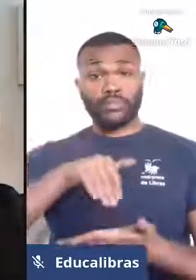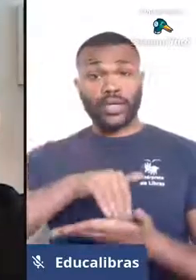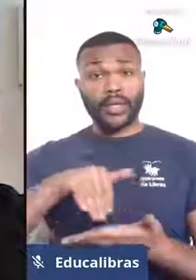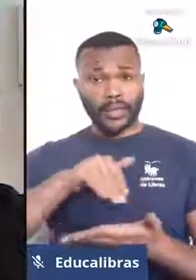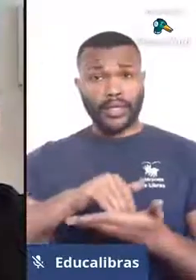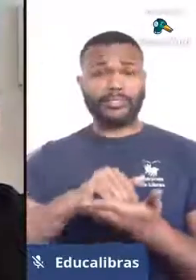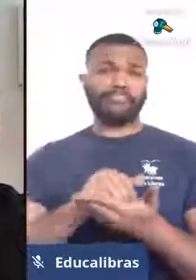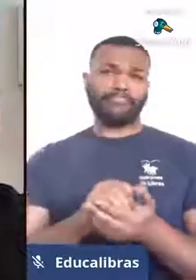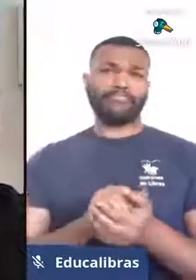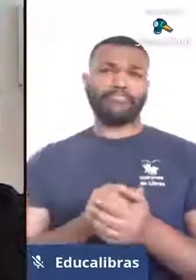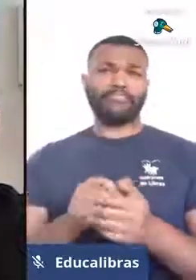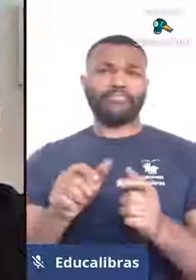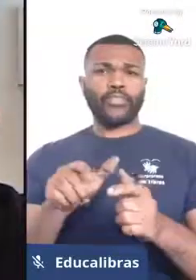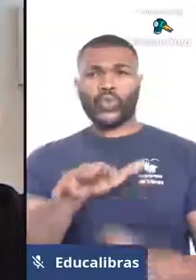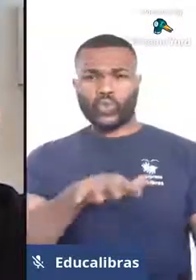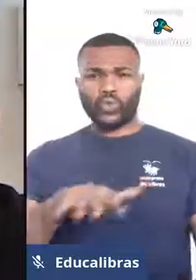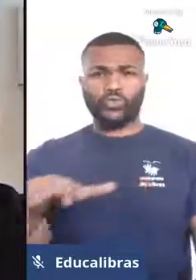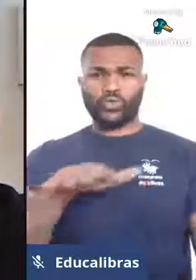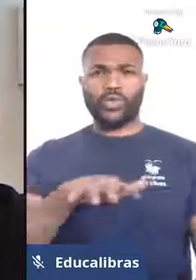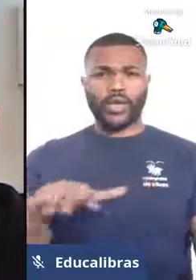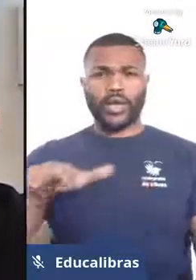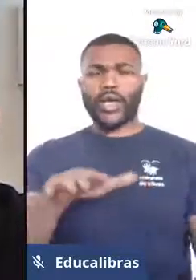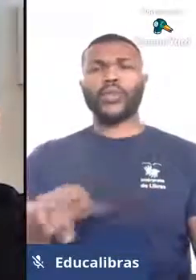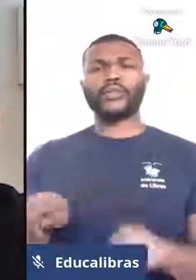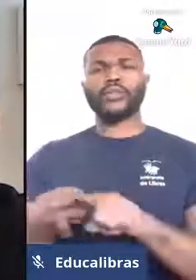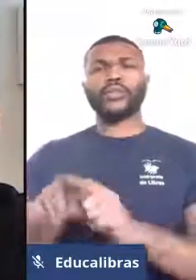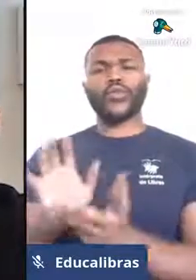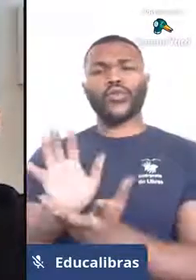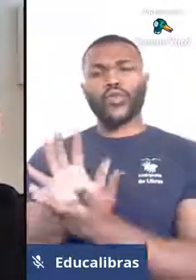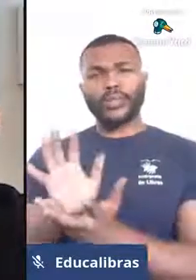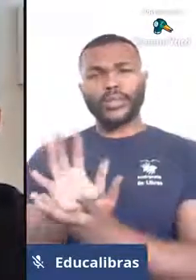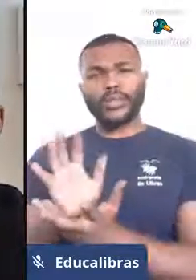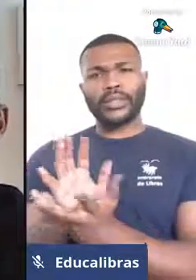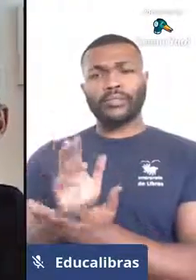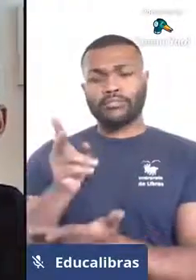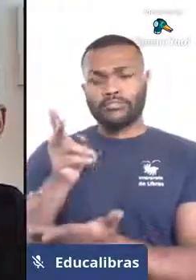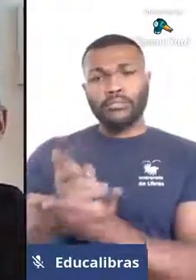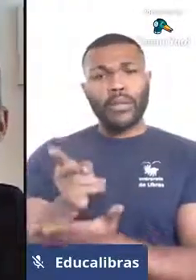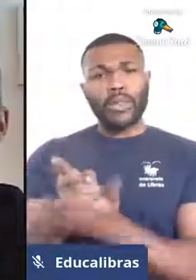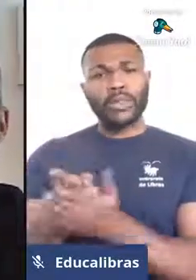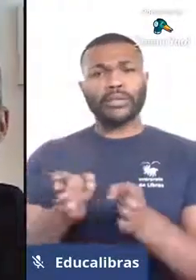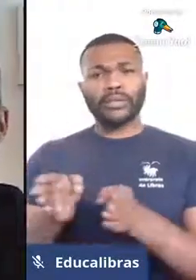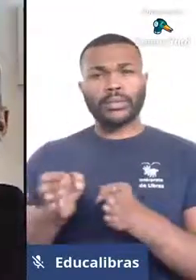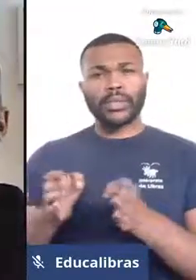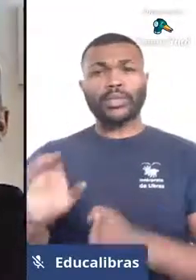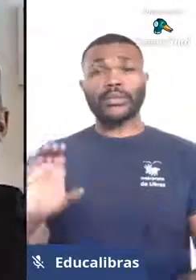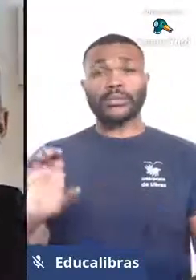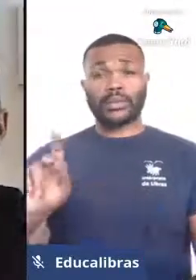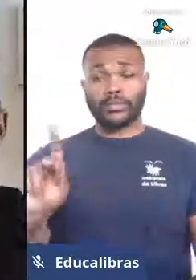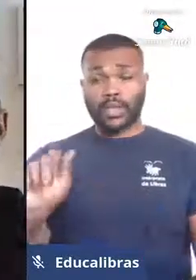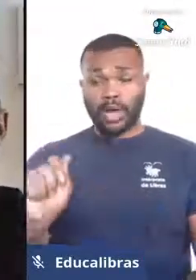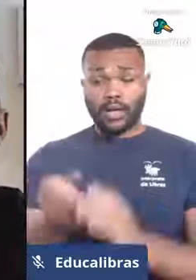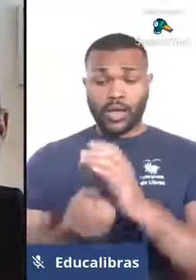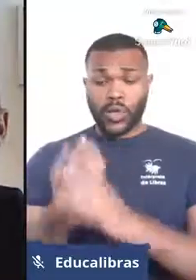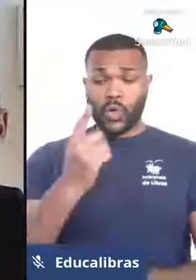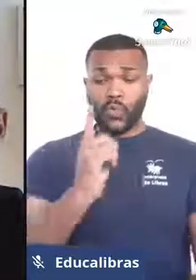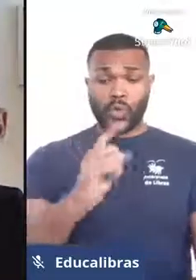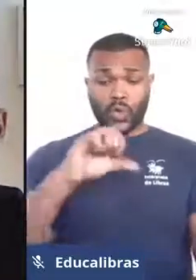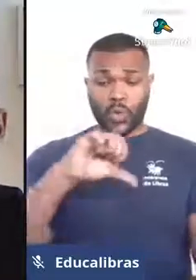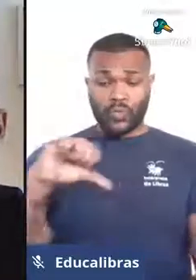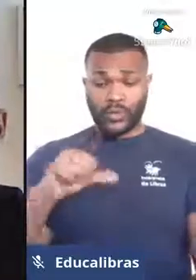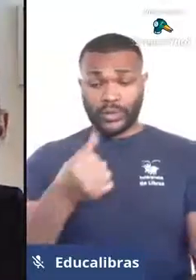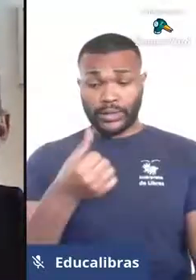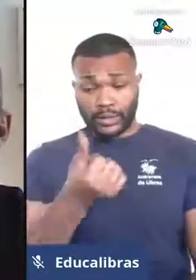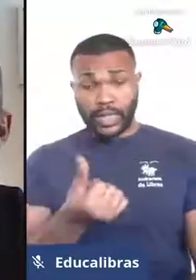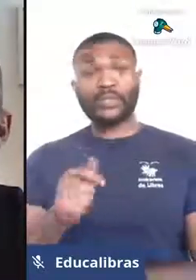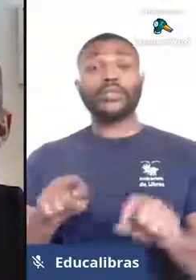ampliada, né? Na história da CPA também, que é a Comissão Permanente de Acessibilidade, foi criada em 96. Na história